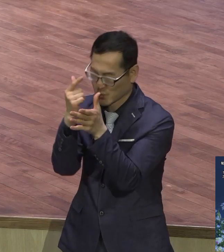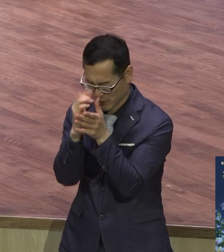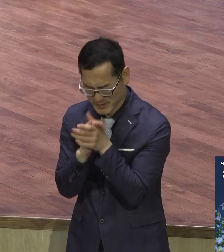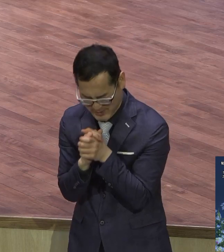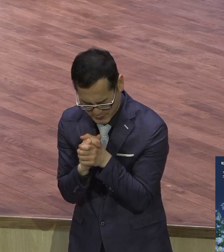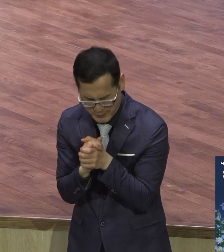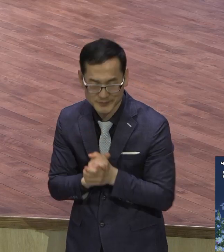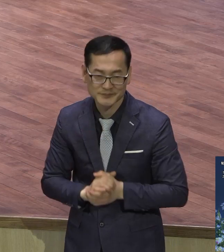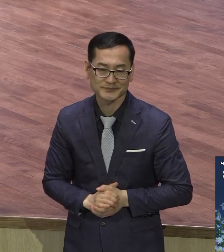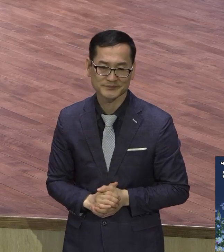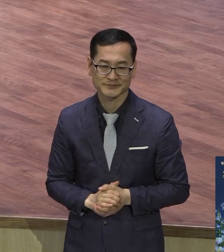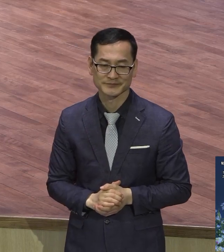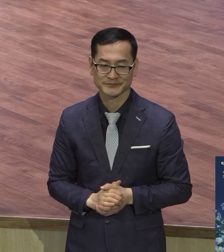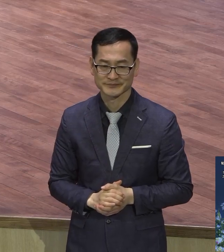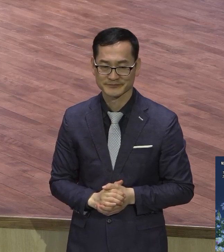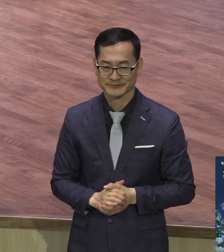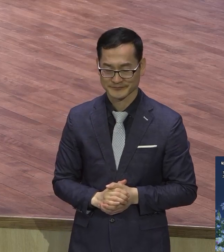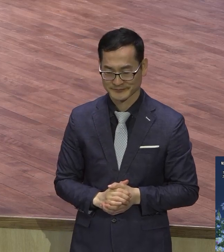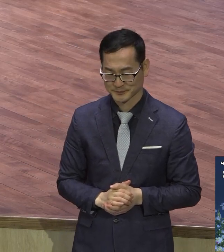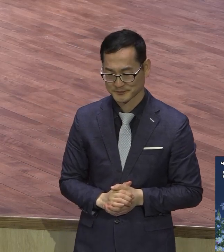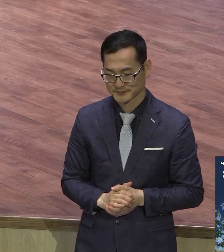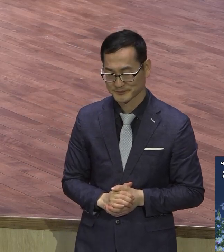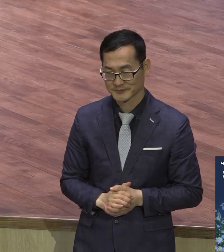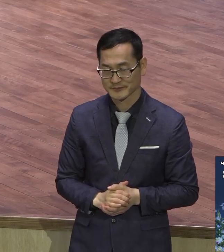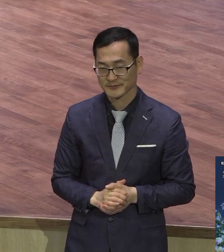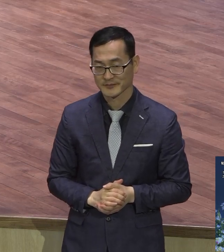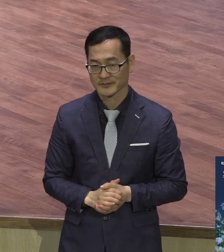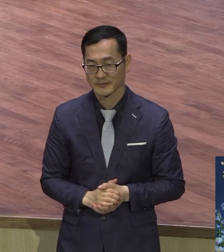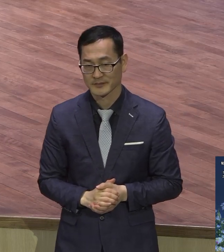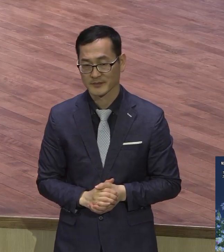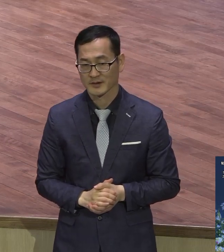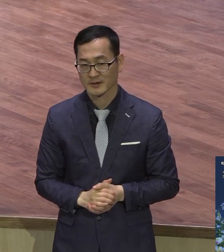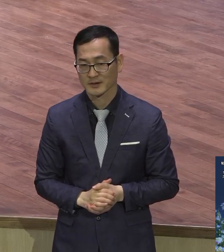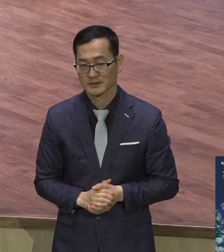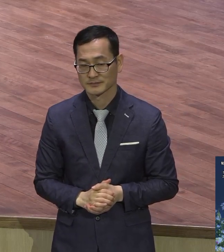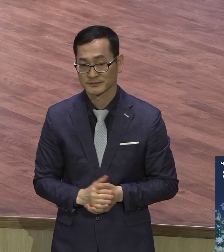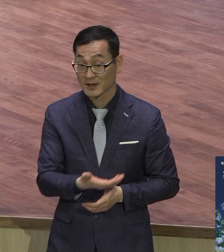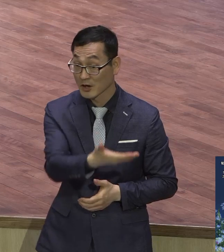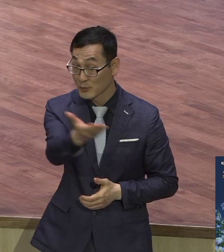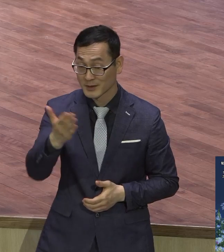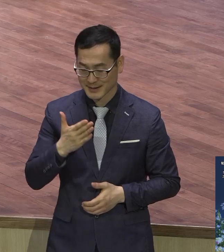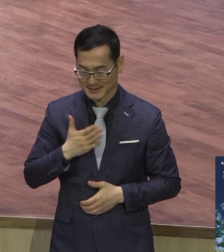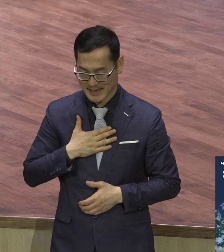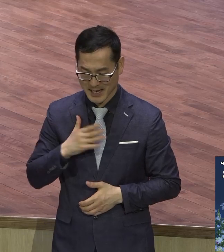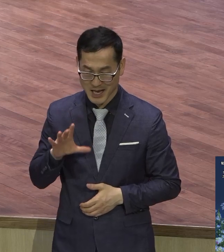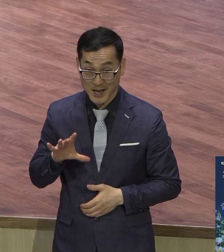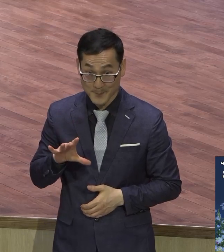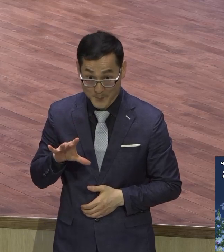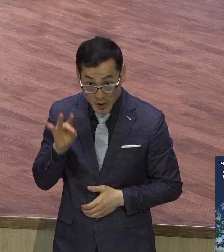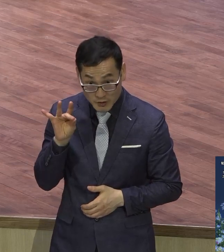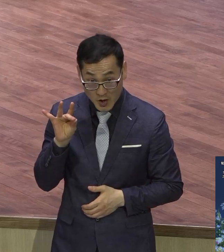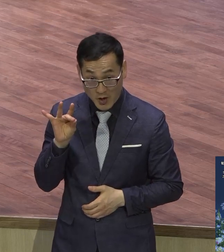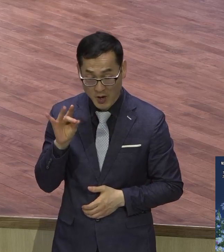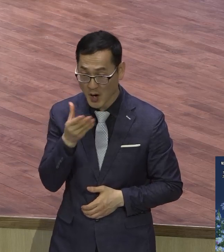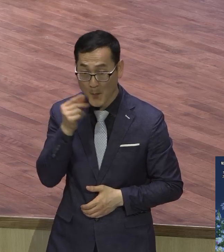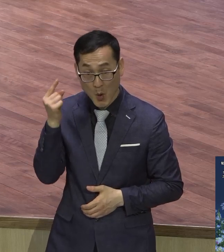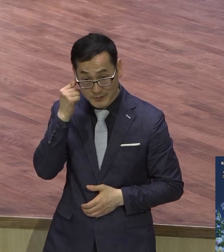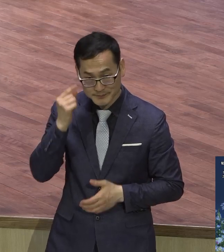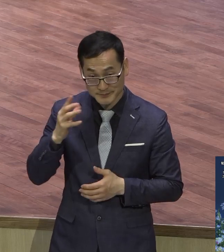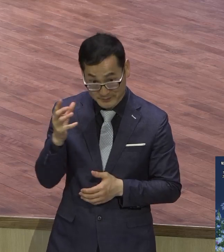영계 모든 숙노들 내가 먼저 내가 먼저 보금